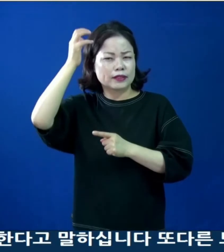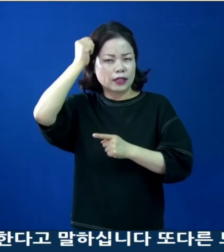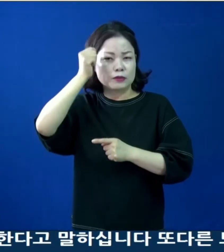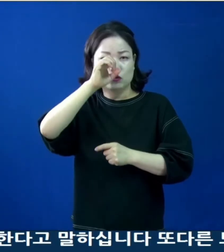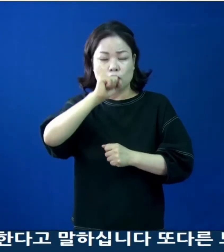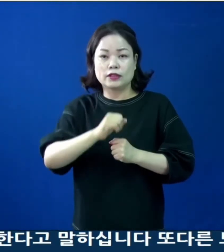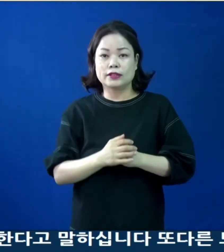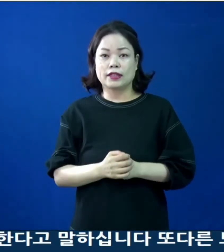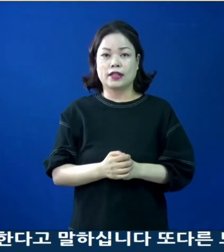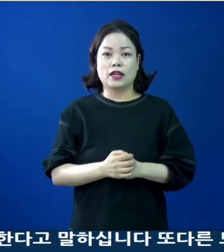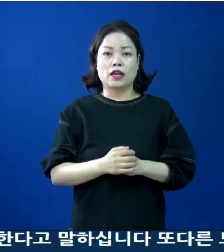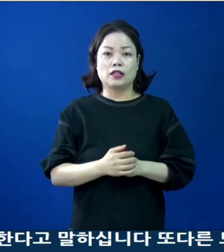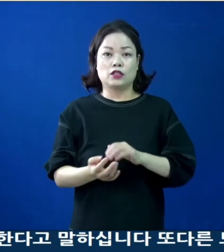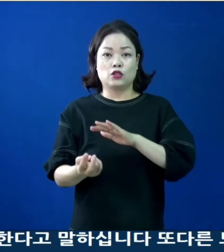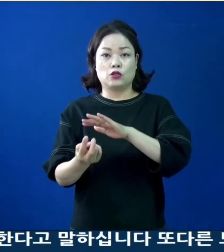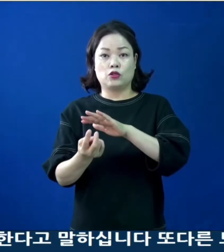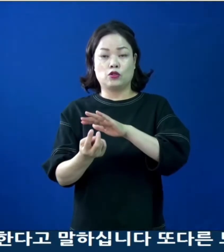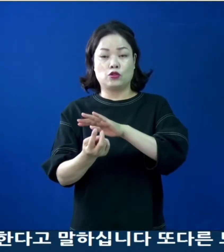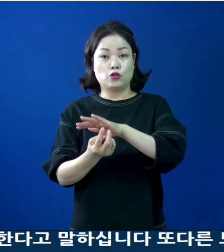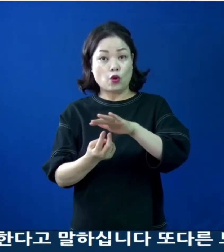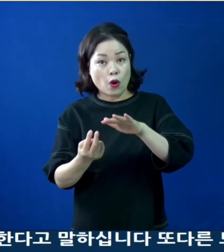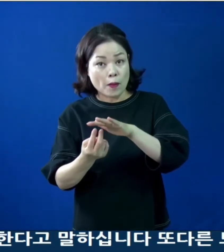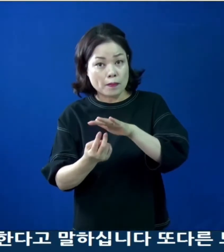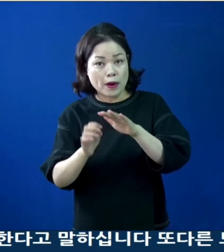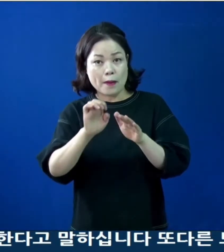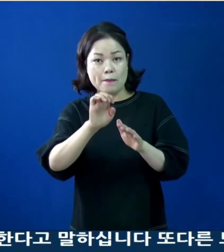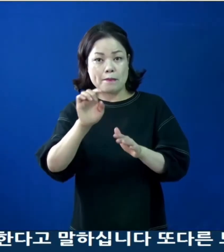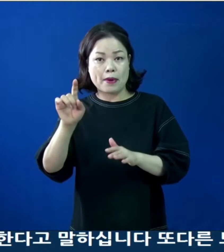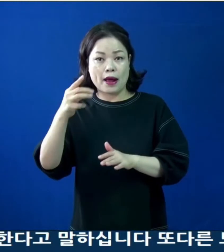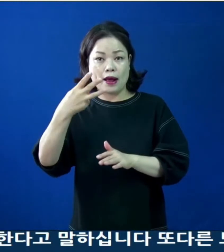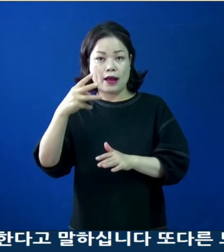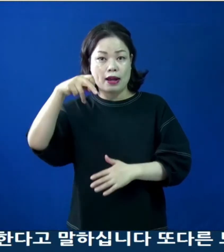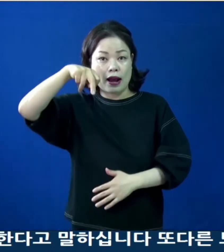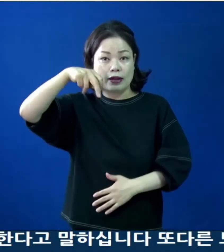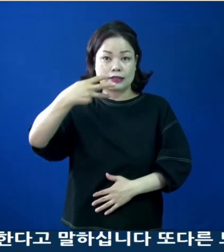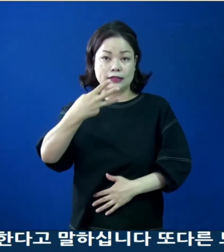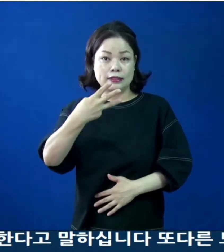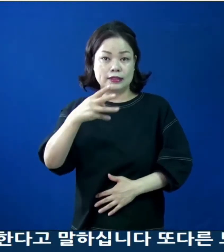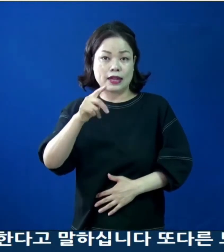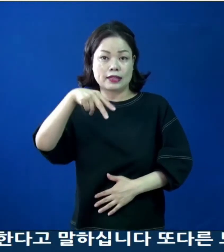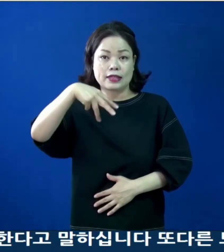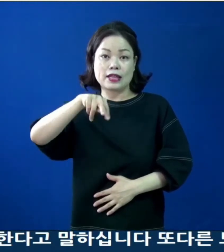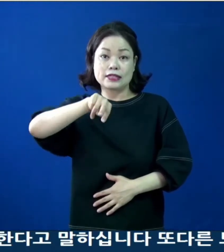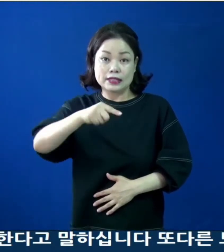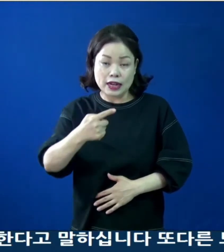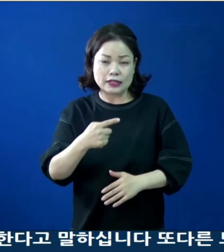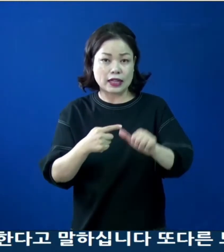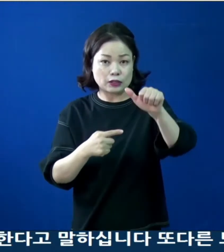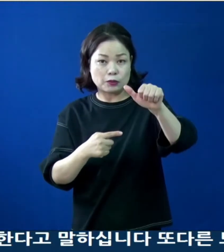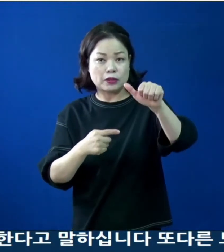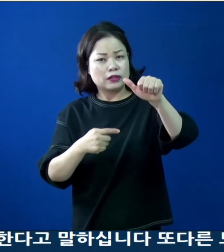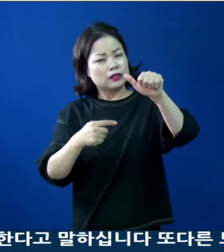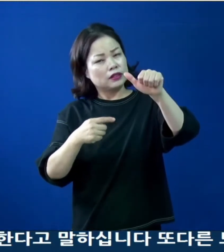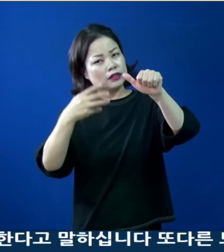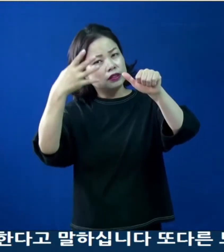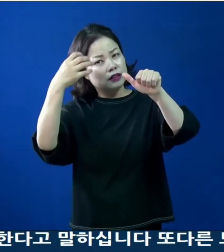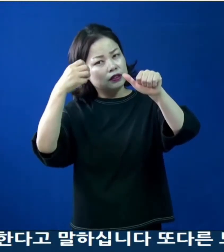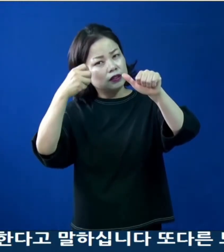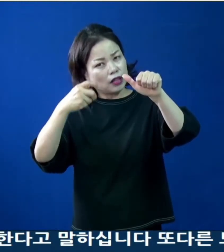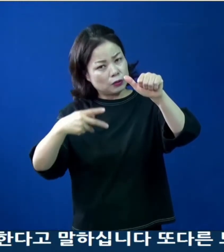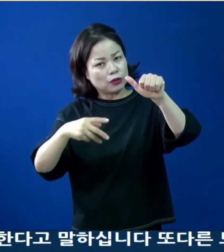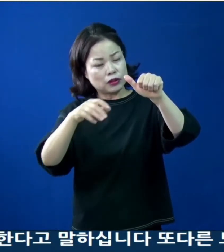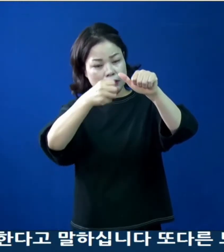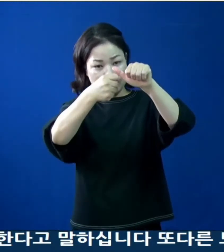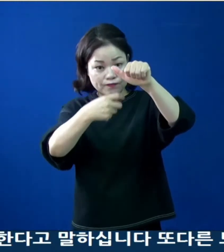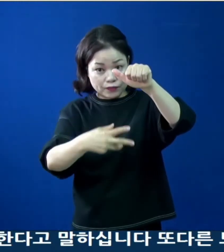것 같은데요. 요한만 이 파라클레토스라는 단어를 썼습니다. 총 5번을 썼는데 4번은 요한복음에 기록이 되어